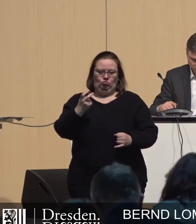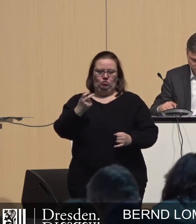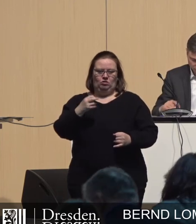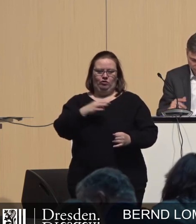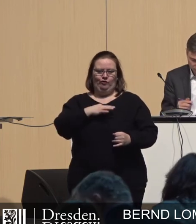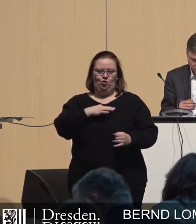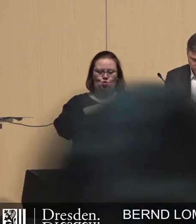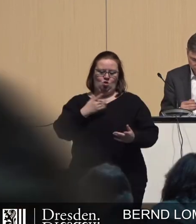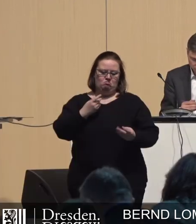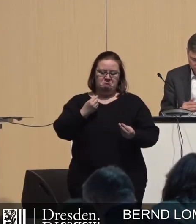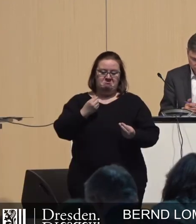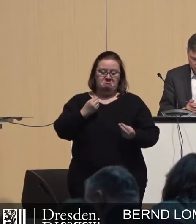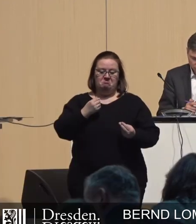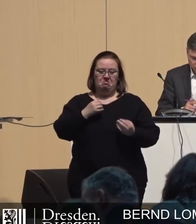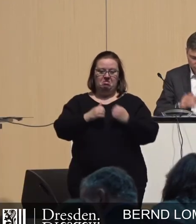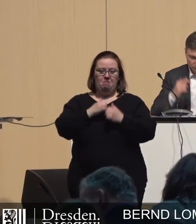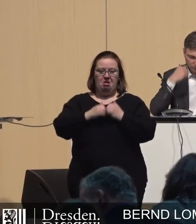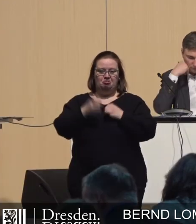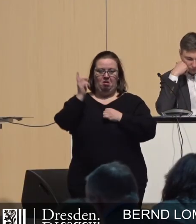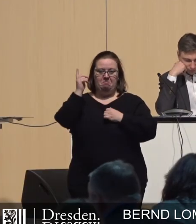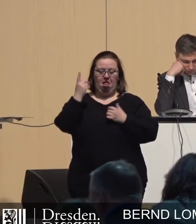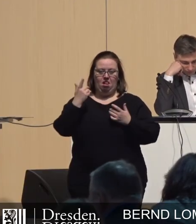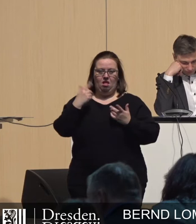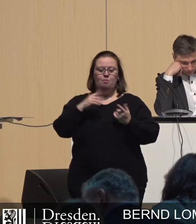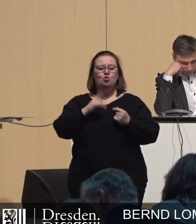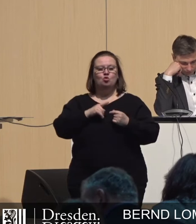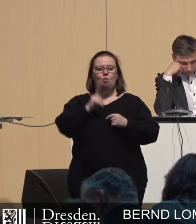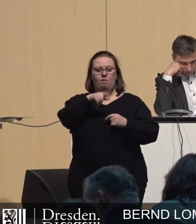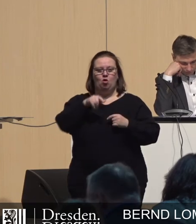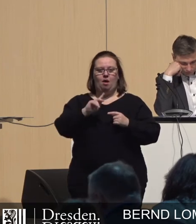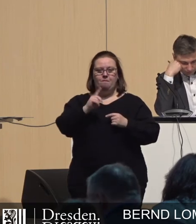dramatischer Appell des Oberbürgermeisters, dass spätestens